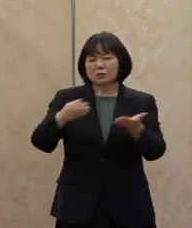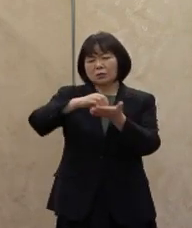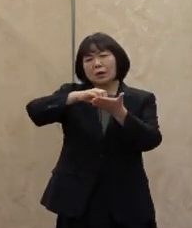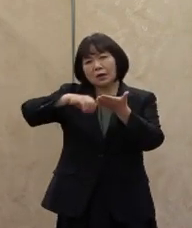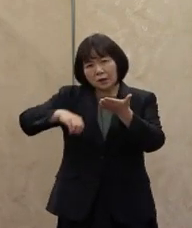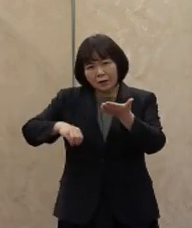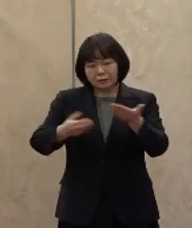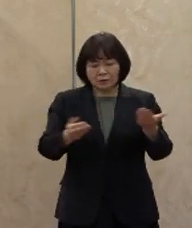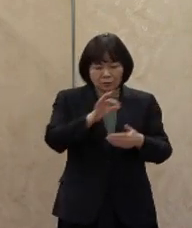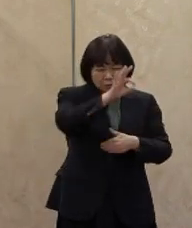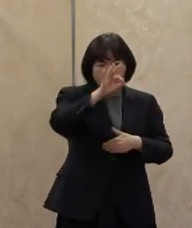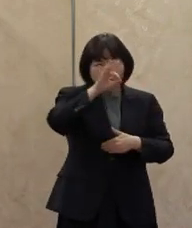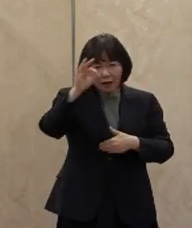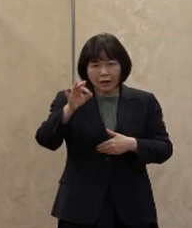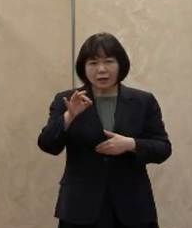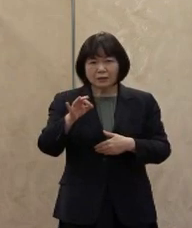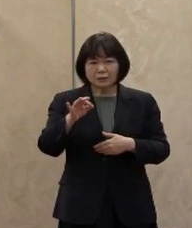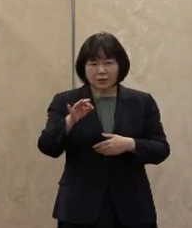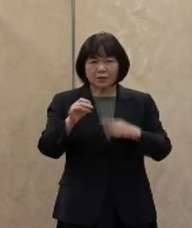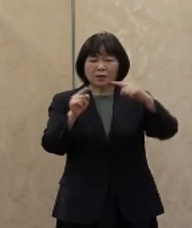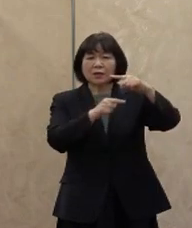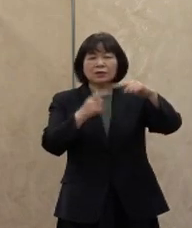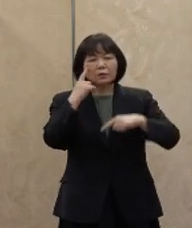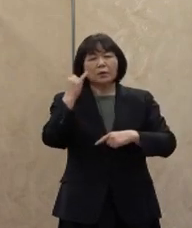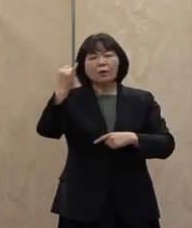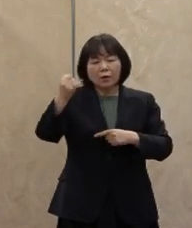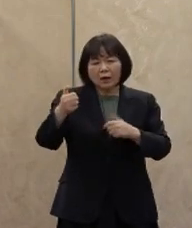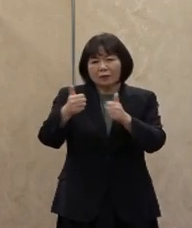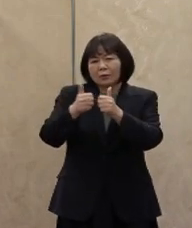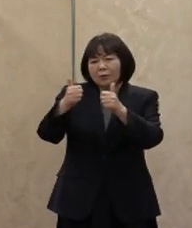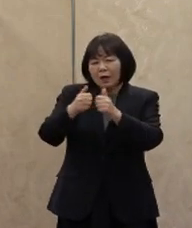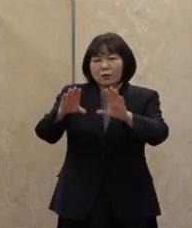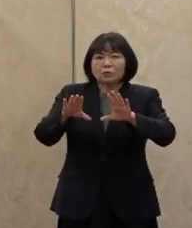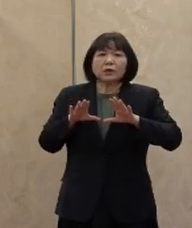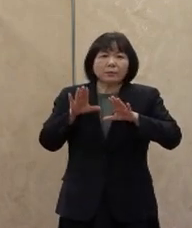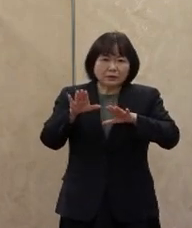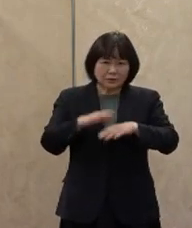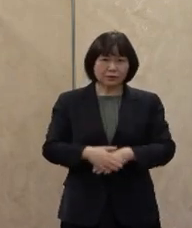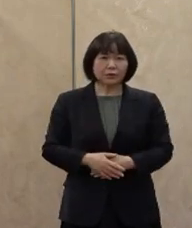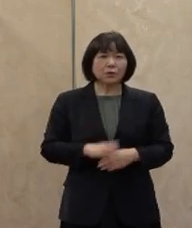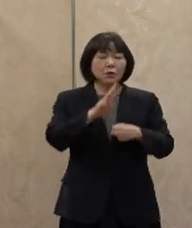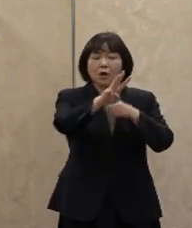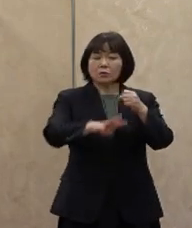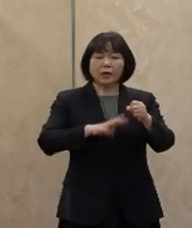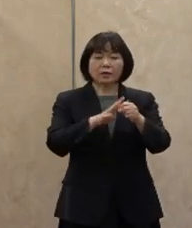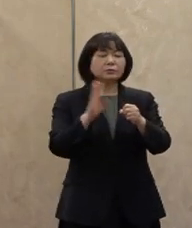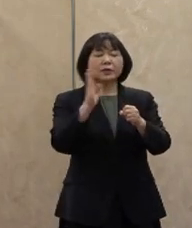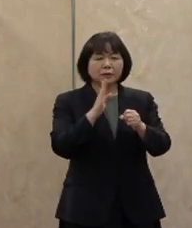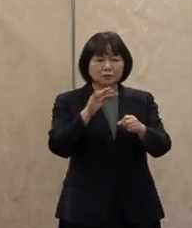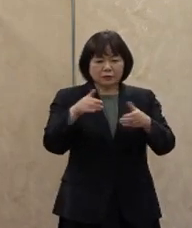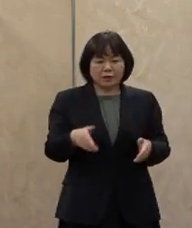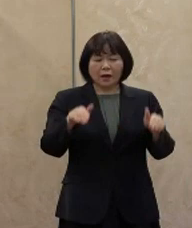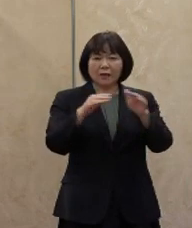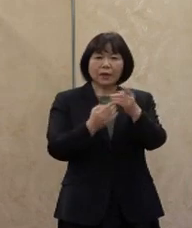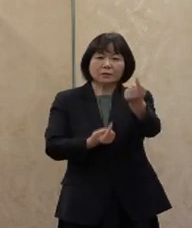一人親家庭の生活支援ということで相談員が応じます。ここはウェブではなくて来館して